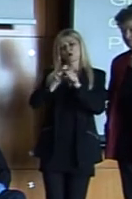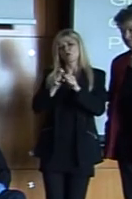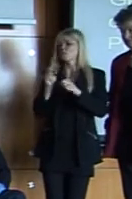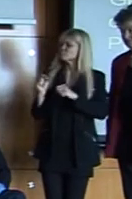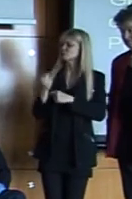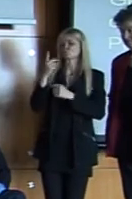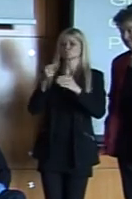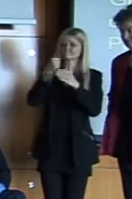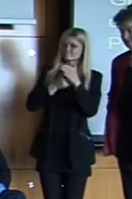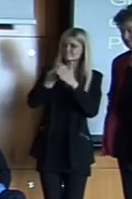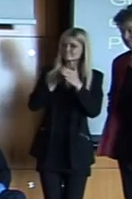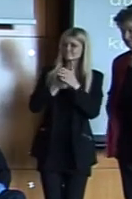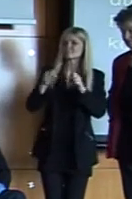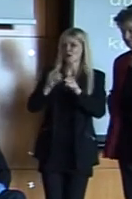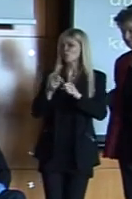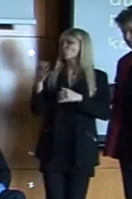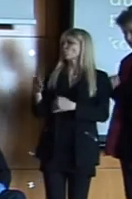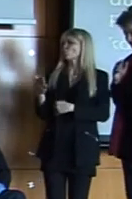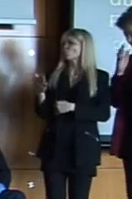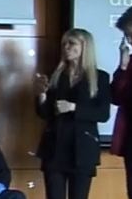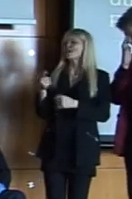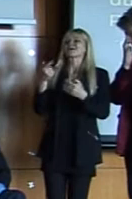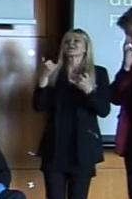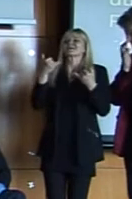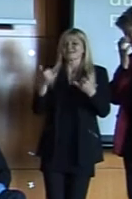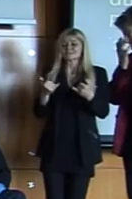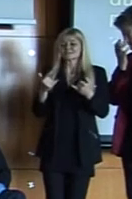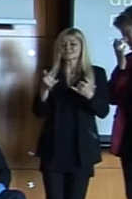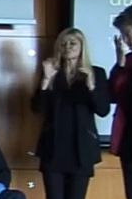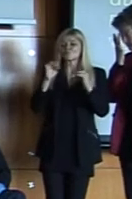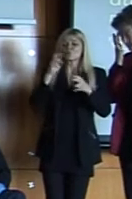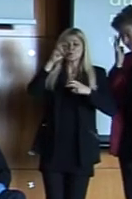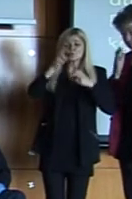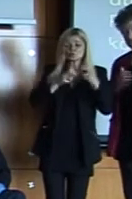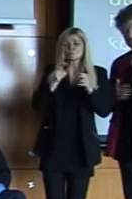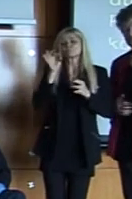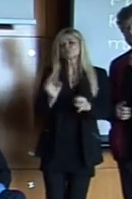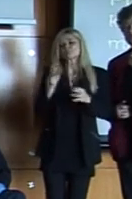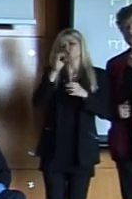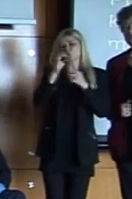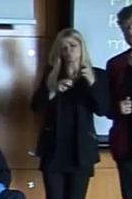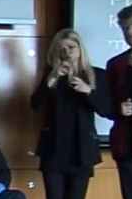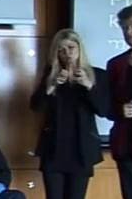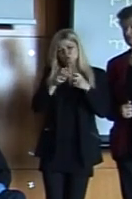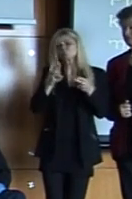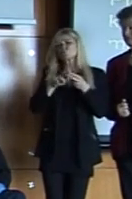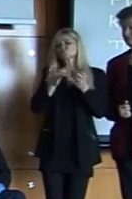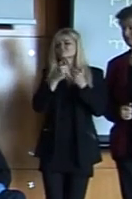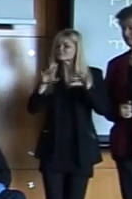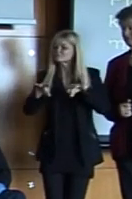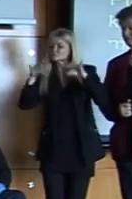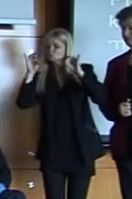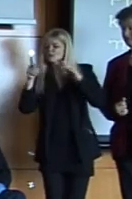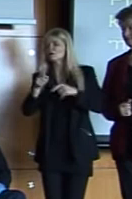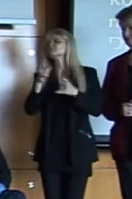ich habe ihn eh hier gesehen, dass wir zumindest einmal Dolmetsch bei gewissen Untersuchungen und dem Erstellen von Anamnesen dabei